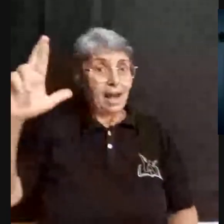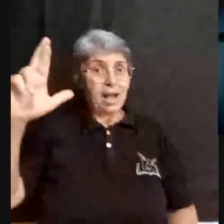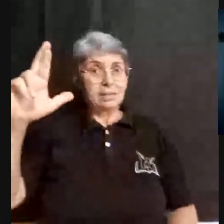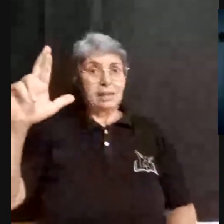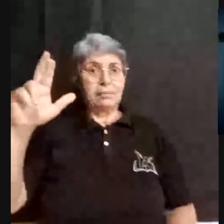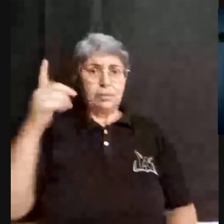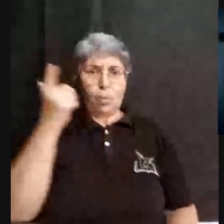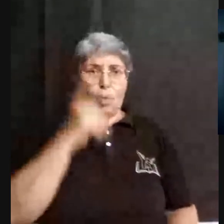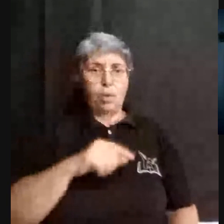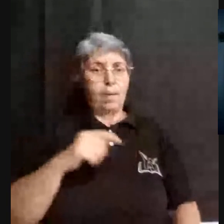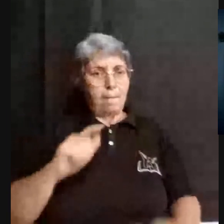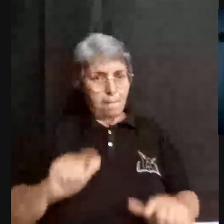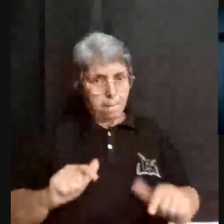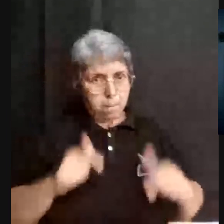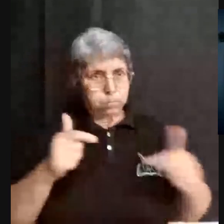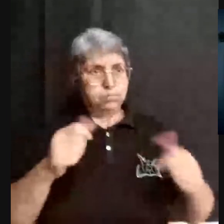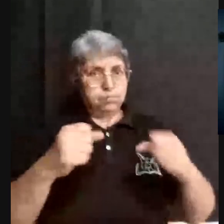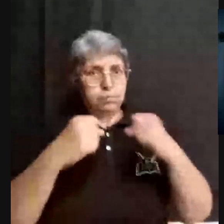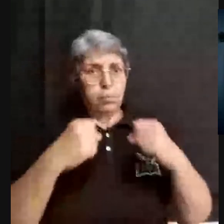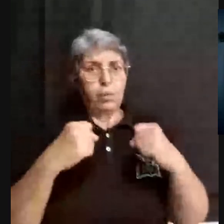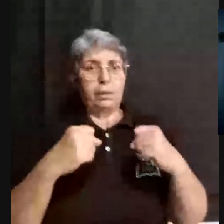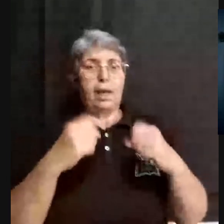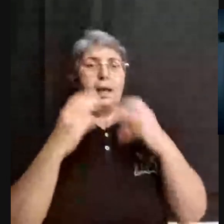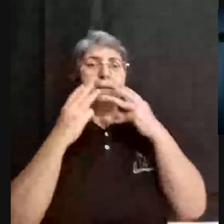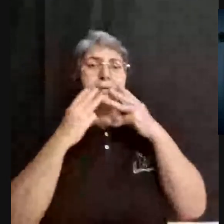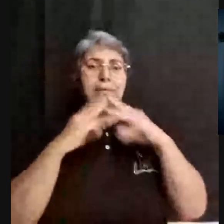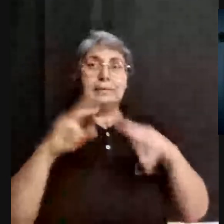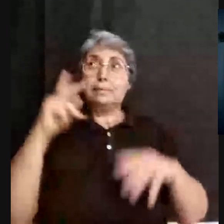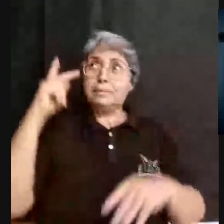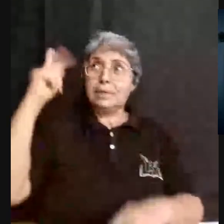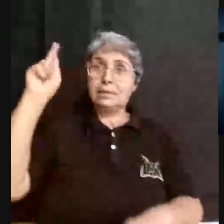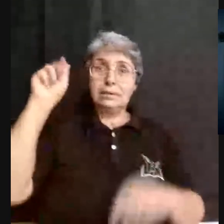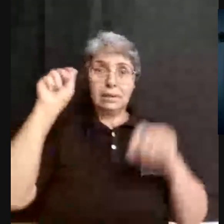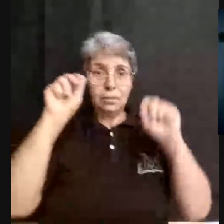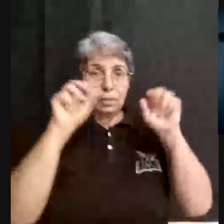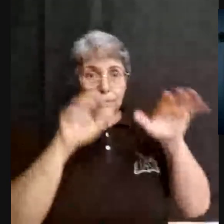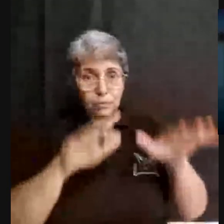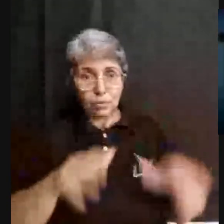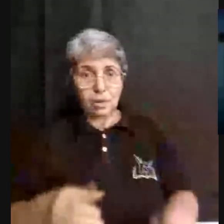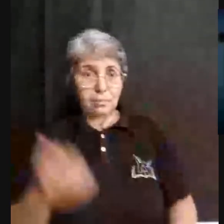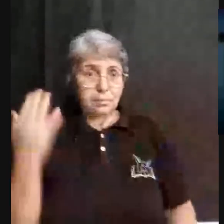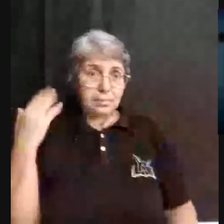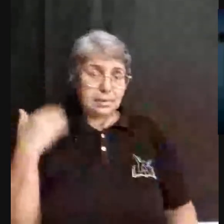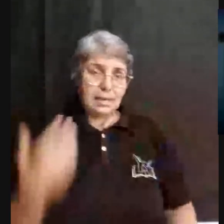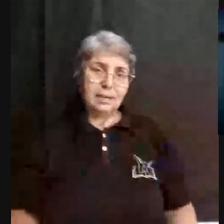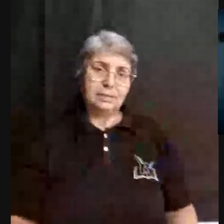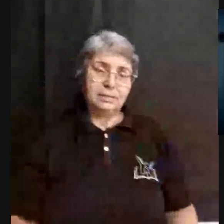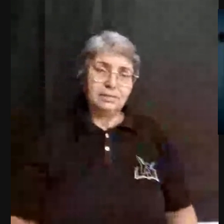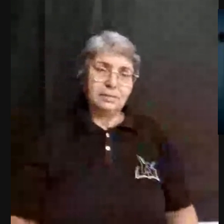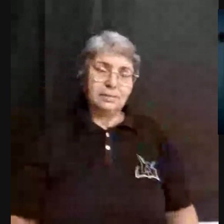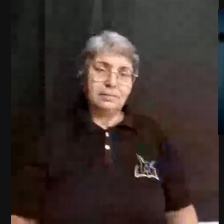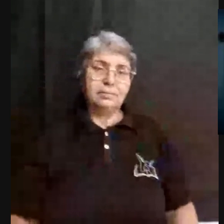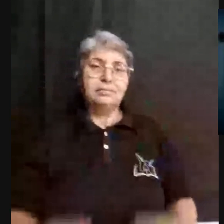de 1888, que afinal era um passo definitivo